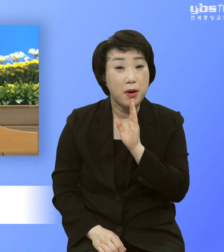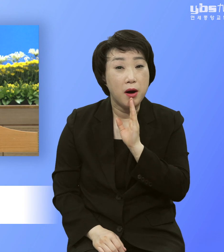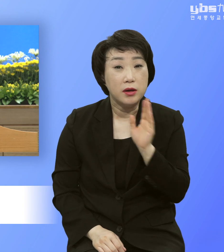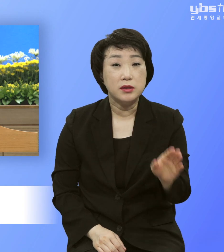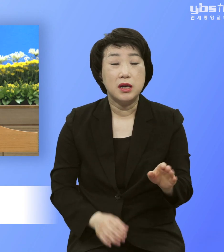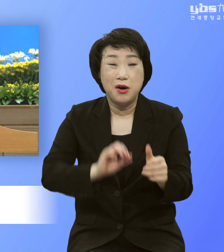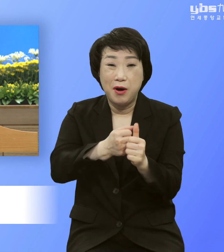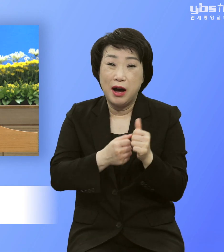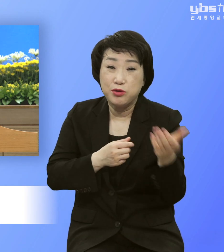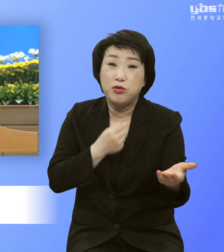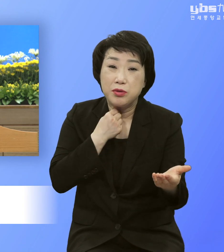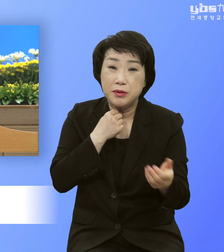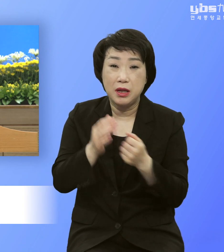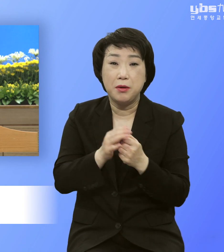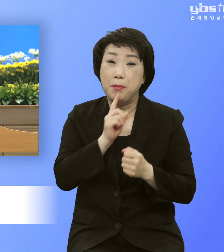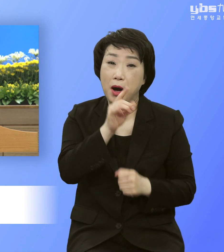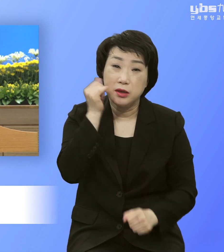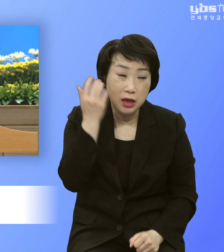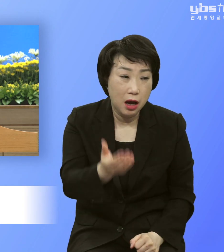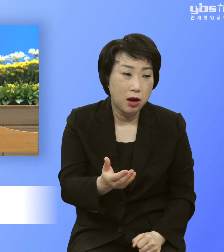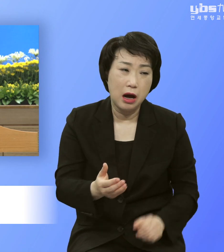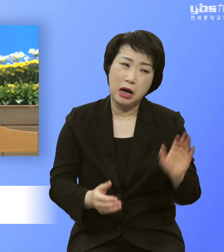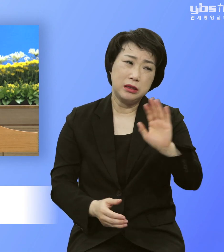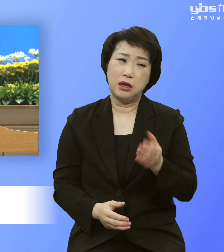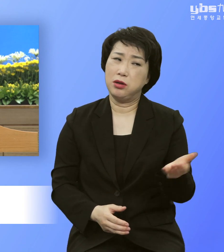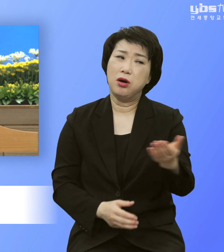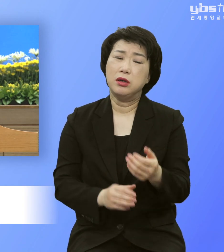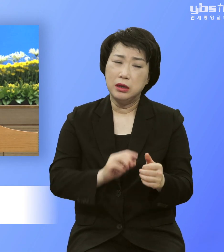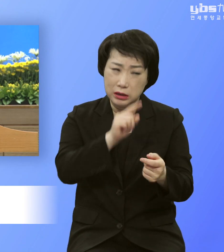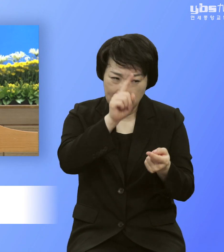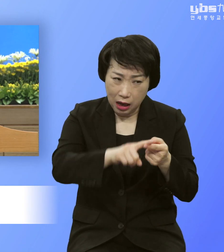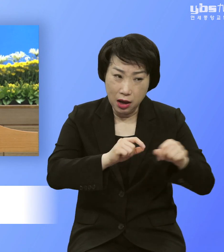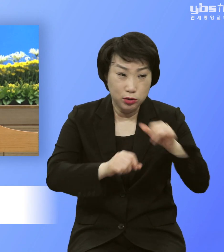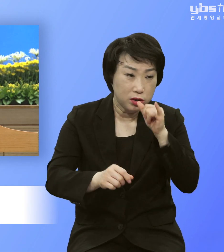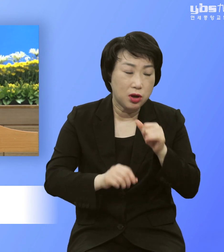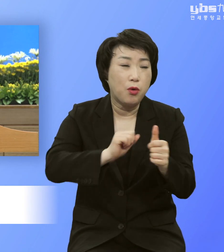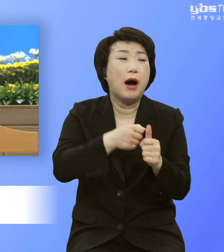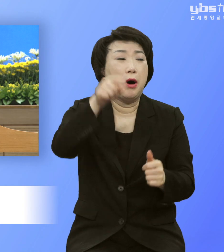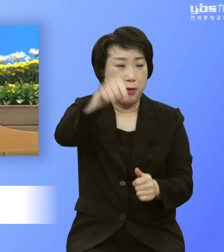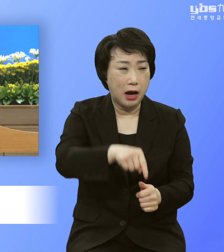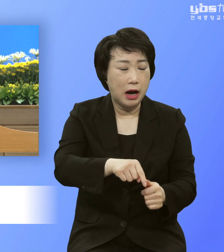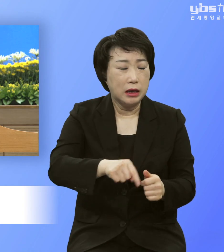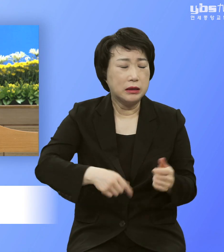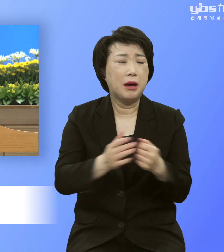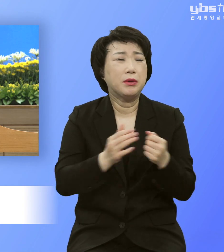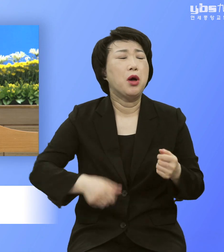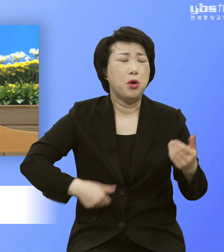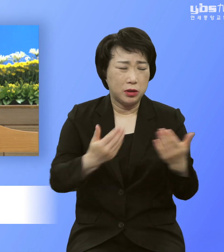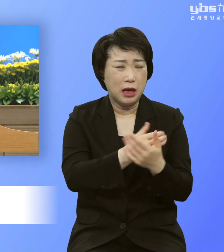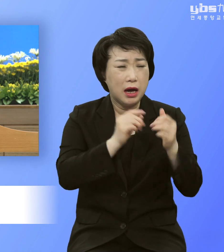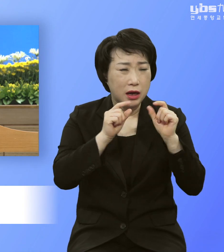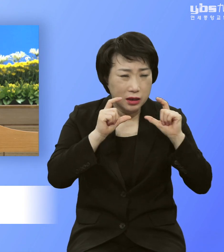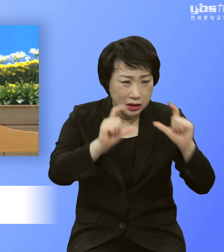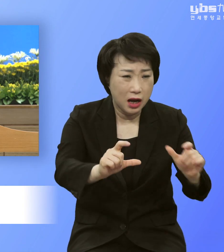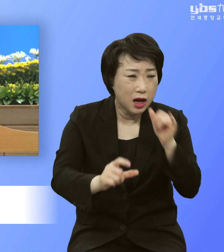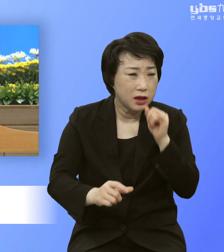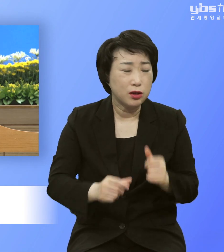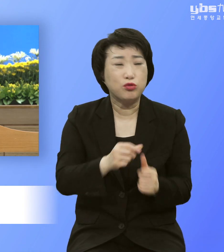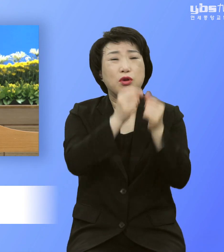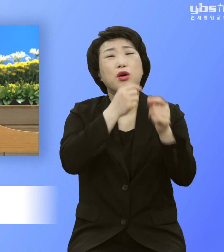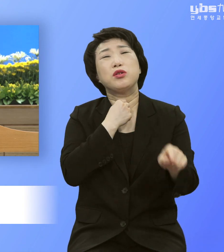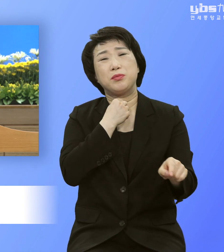화가 있기를 바라셨나? 너희가 이들을 화가 있으니까 회개하라 그 말이에요. 회개하라. 살려주고 싶은 마음이라 이